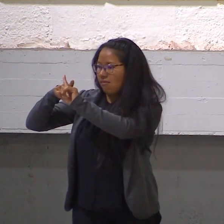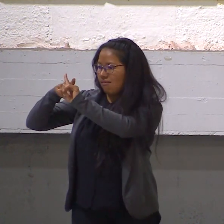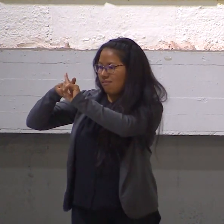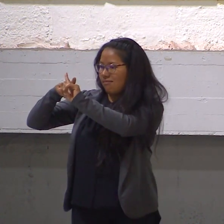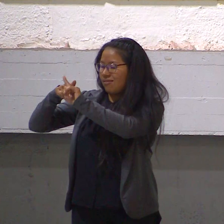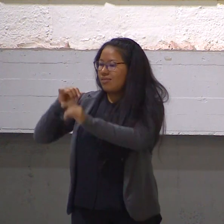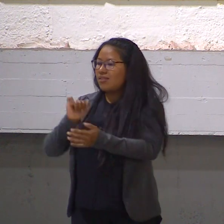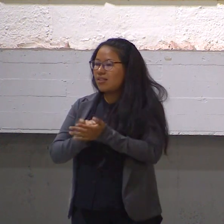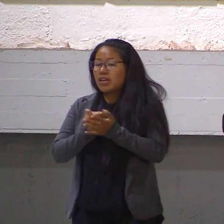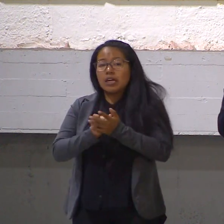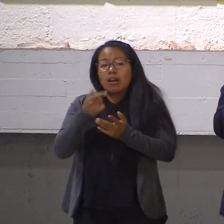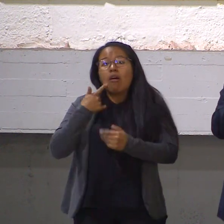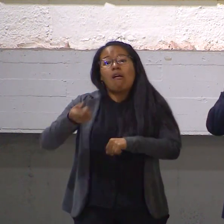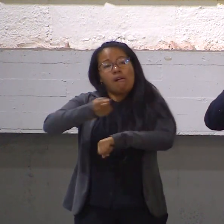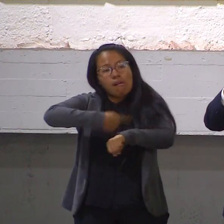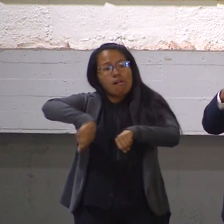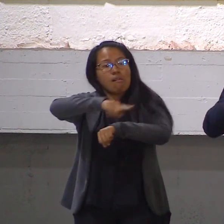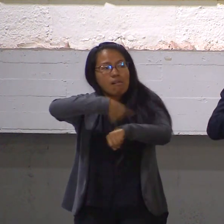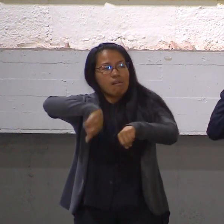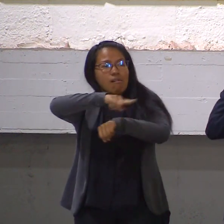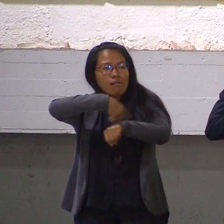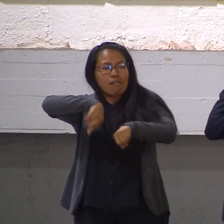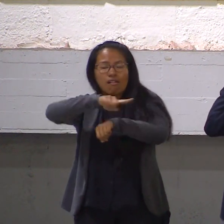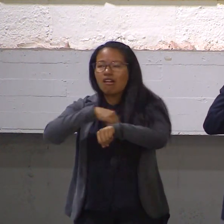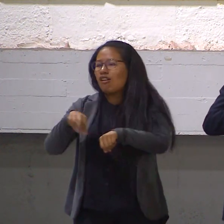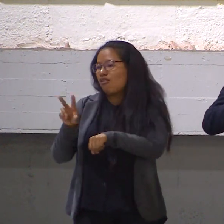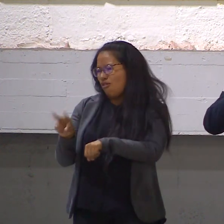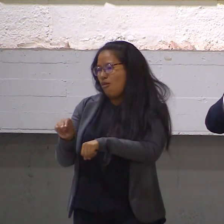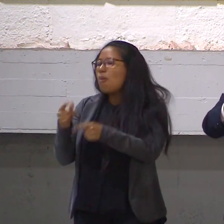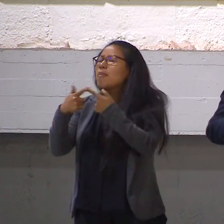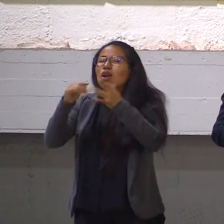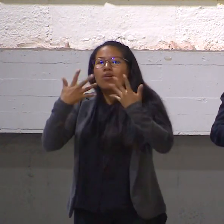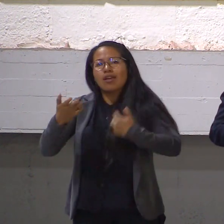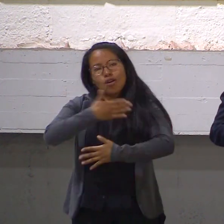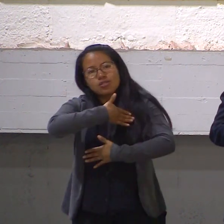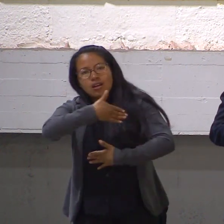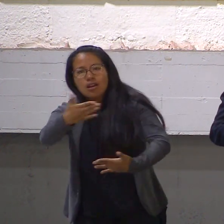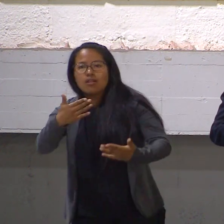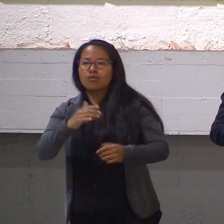no me voy a demorar pero quiero pues desde acá saludarlos